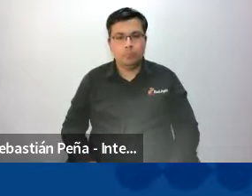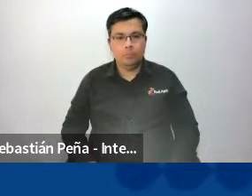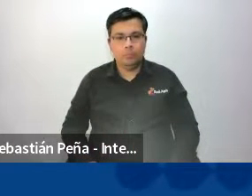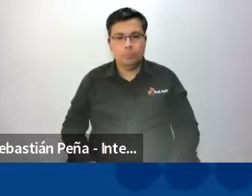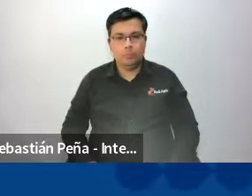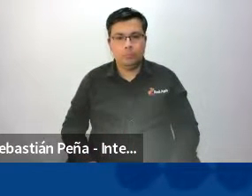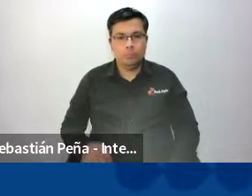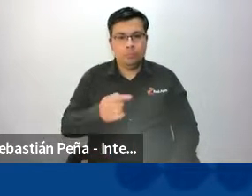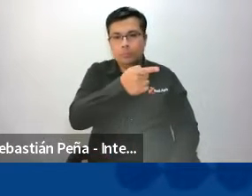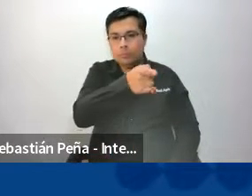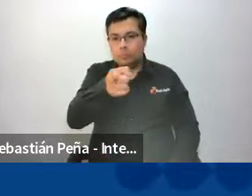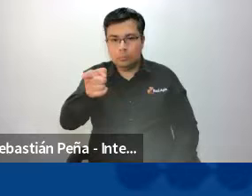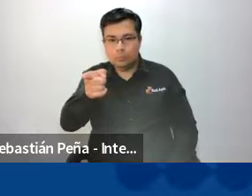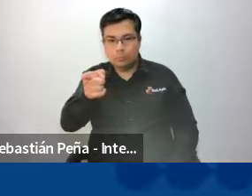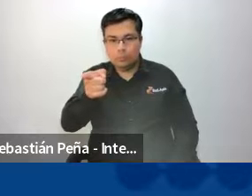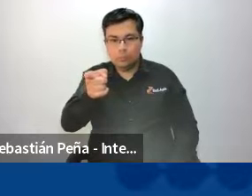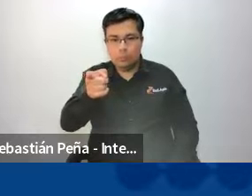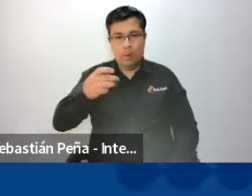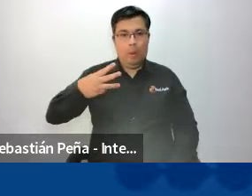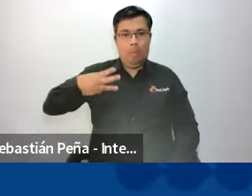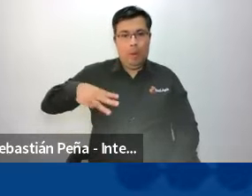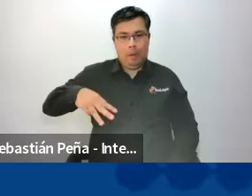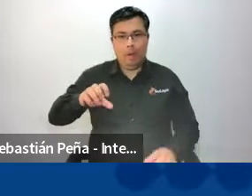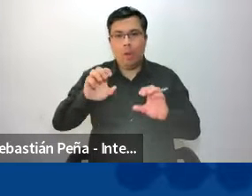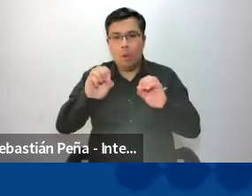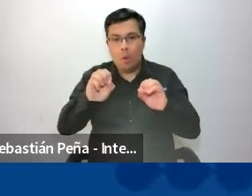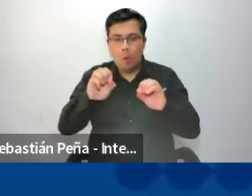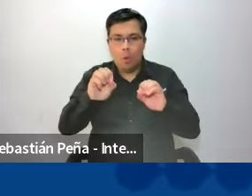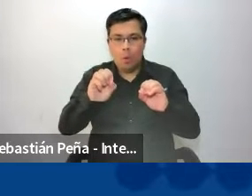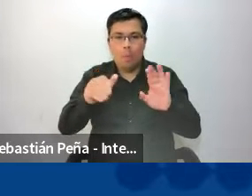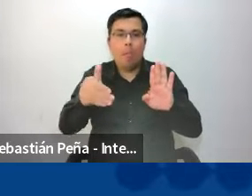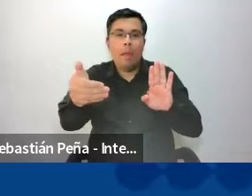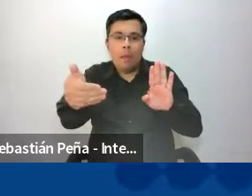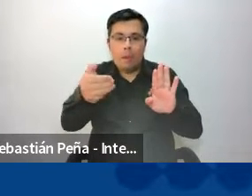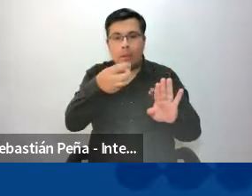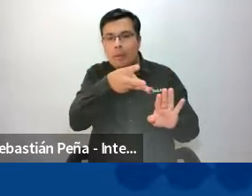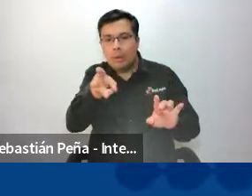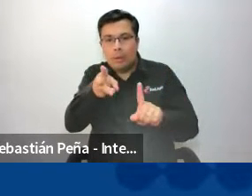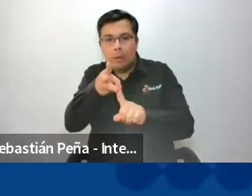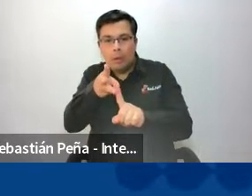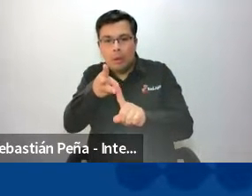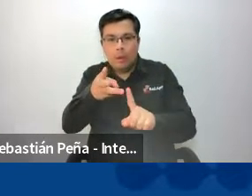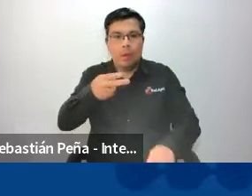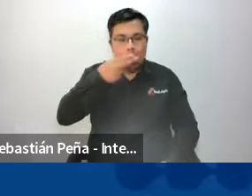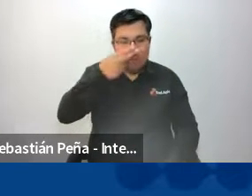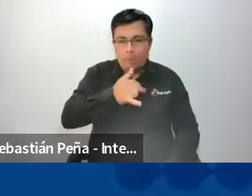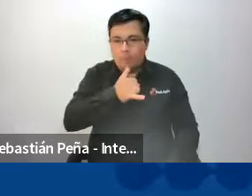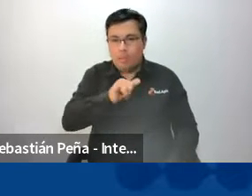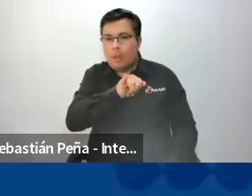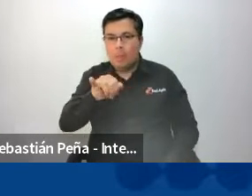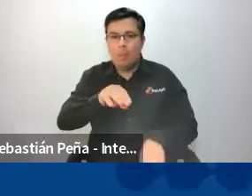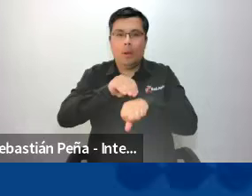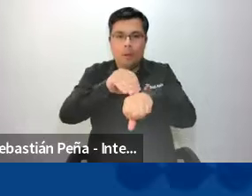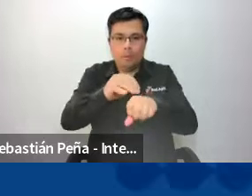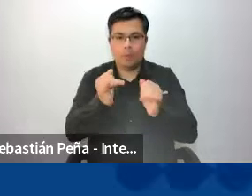martes de noviembre. Prontamente les vamos a estar entregando la información más específica. Y un último webinar por este año que